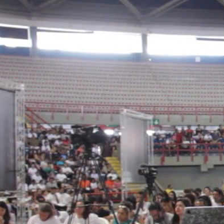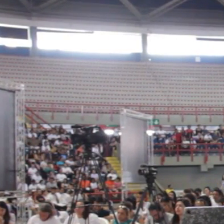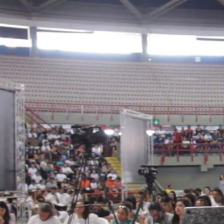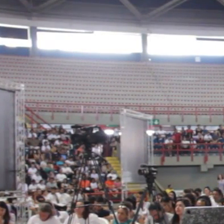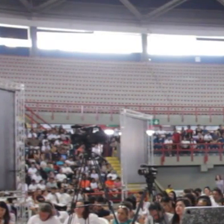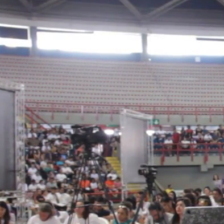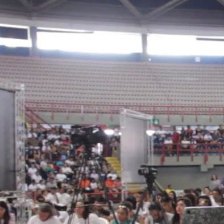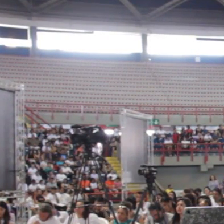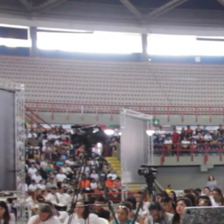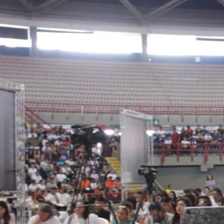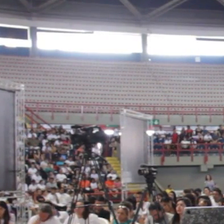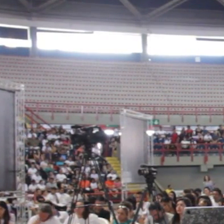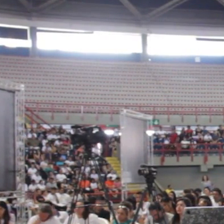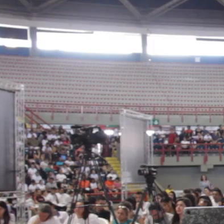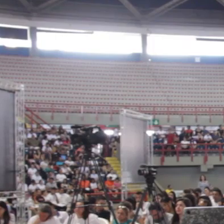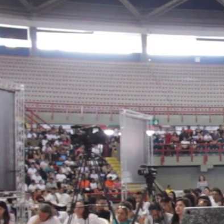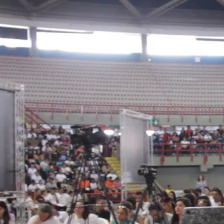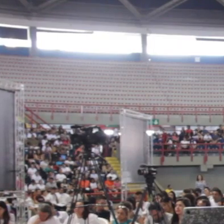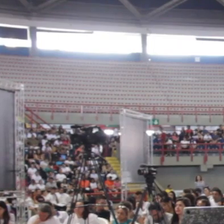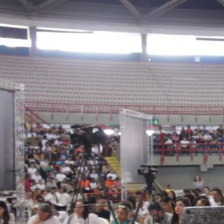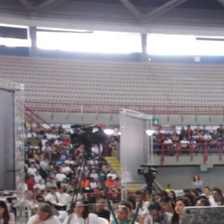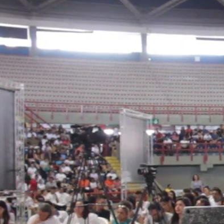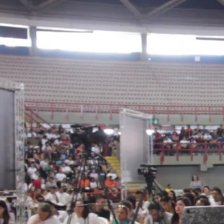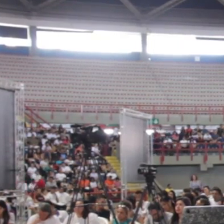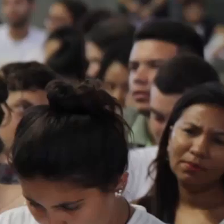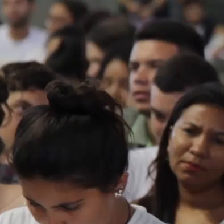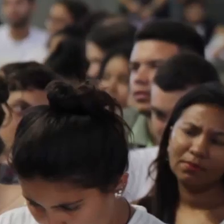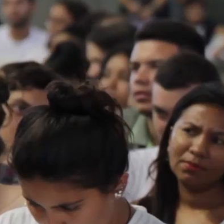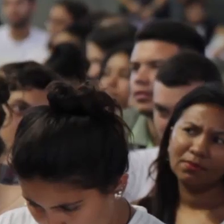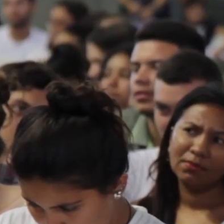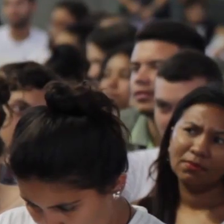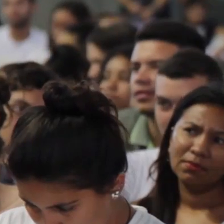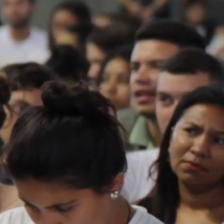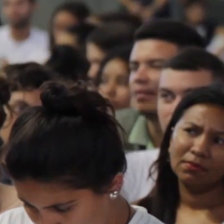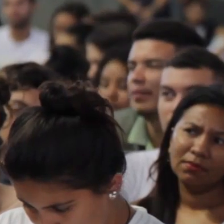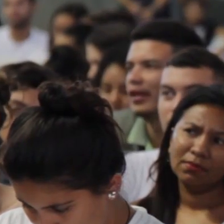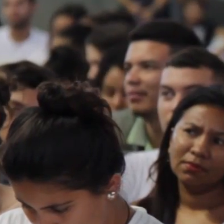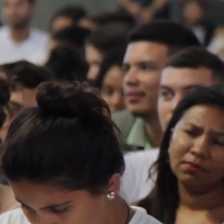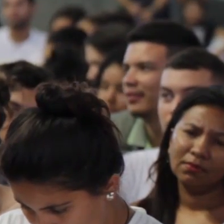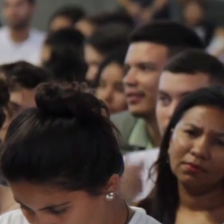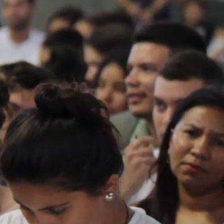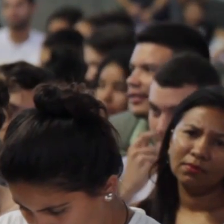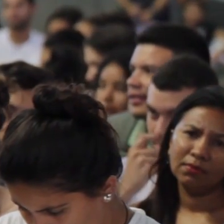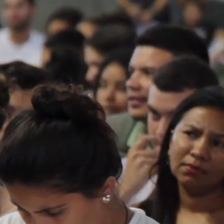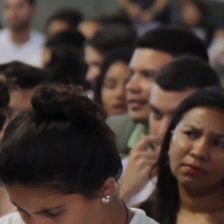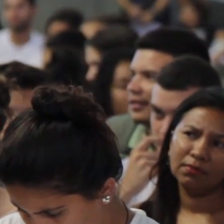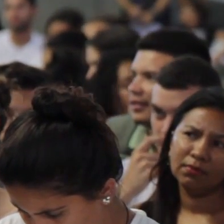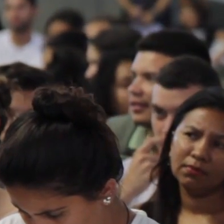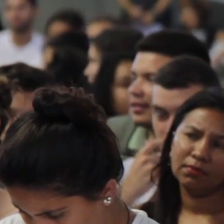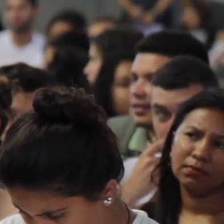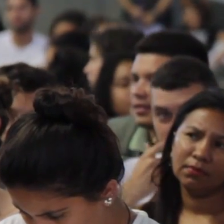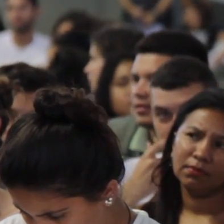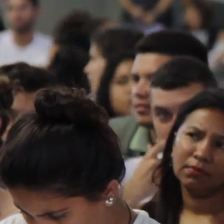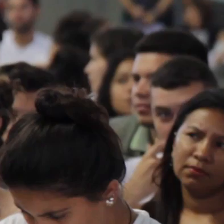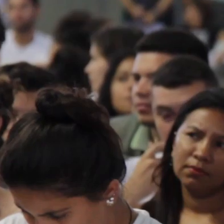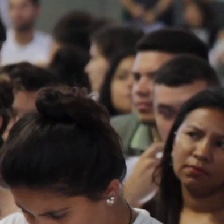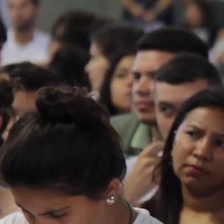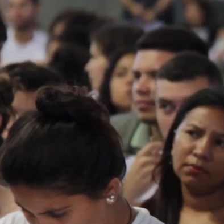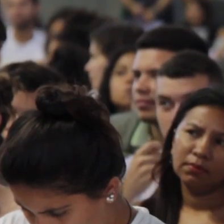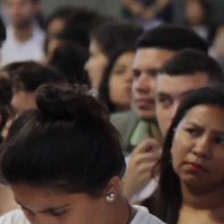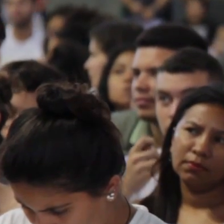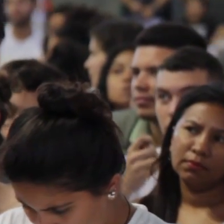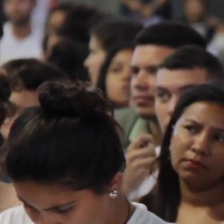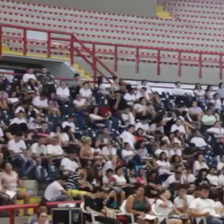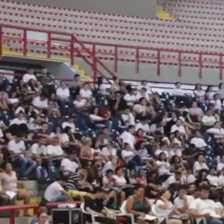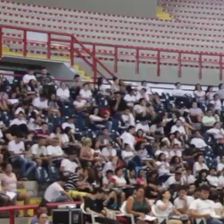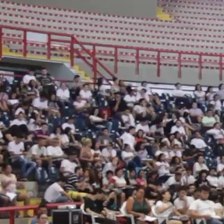uma prévia conclusão, intervenção na introdução. Não, você pode pegar a conclusão e dizer, a introdução e dizer: no Brasil,